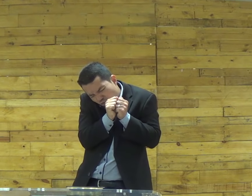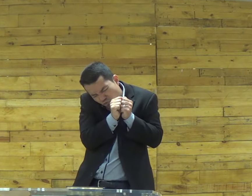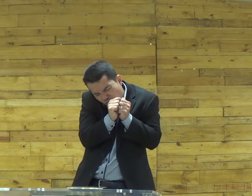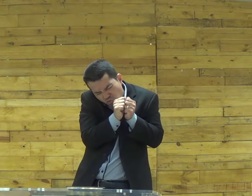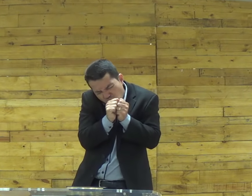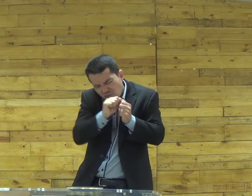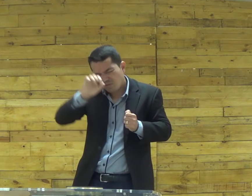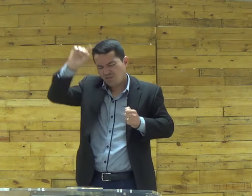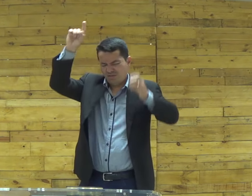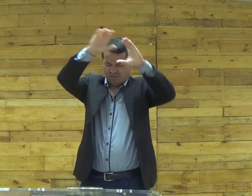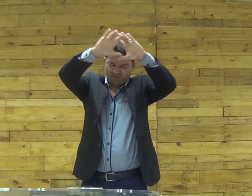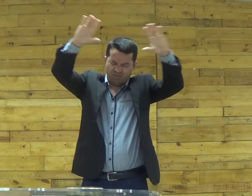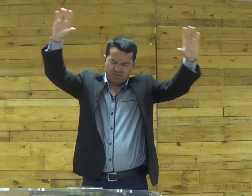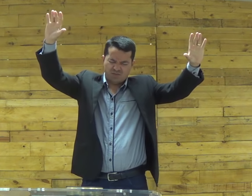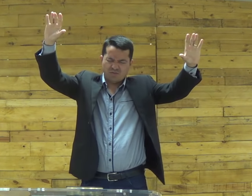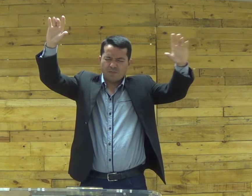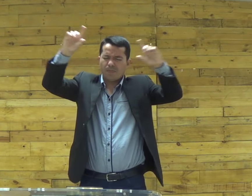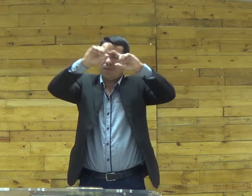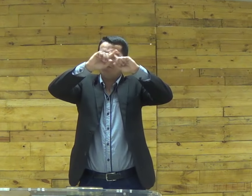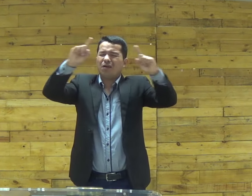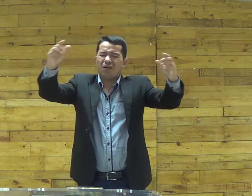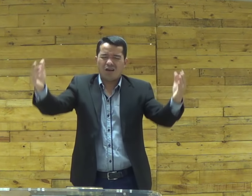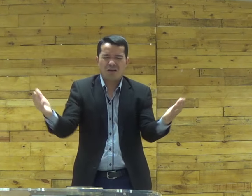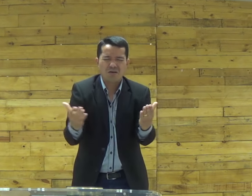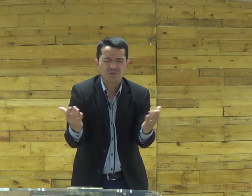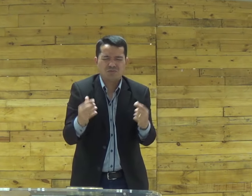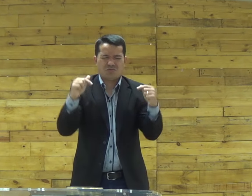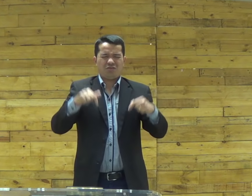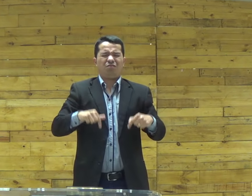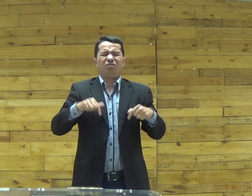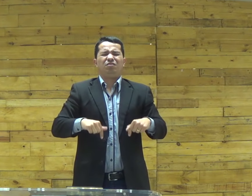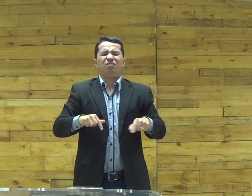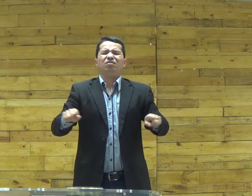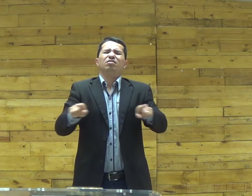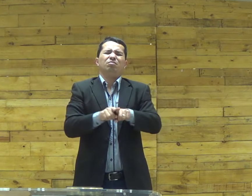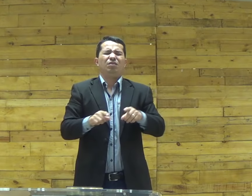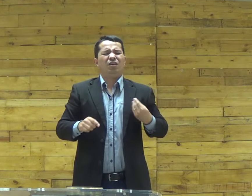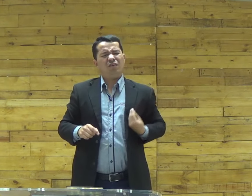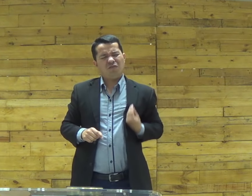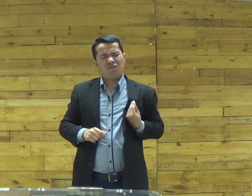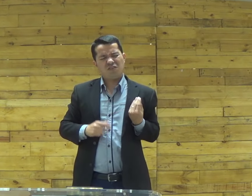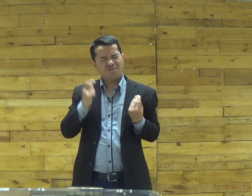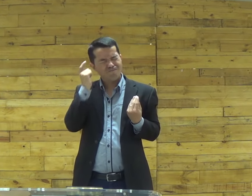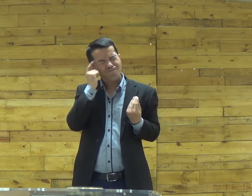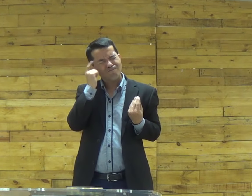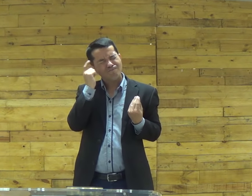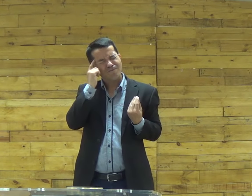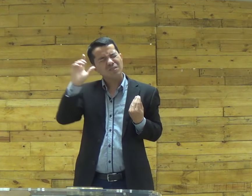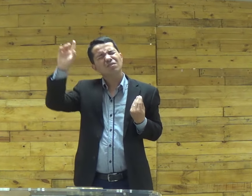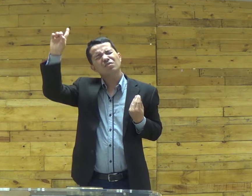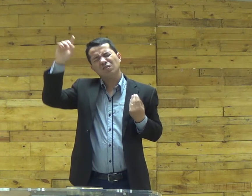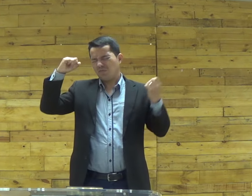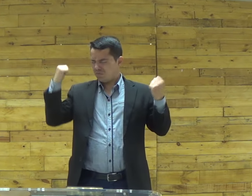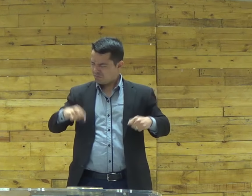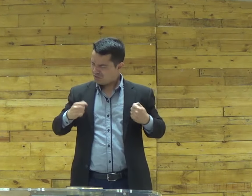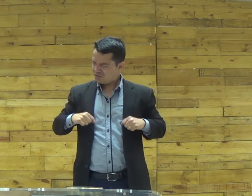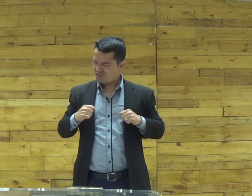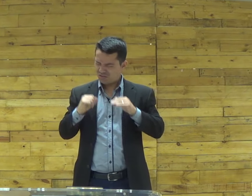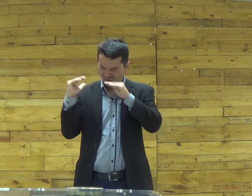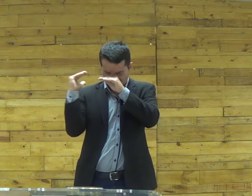algo real. É um fato. Eles viverão contigo no céu. Mas enquanto eles estão aqui na terra, que eles possam sempre refletir,